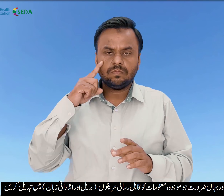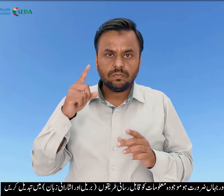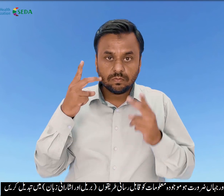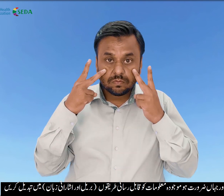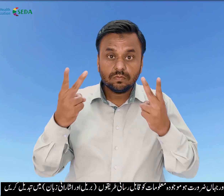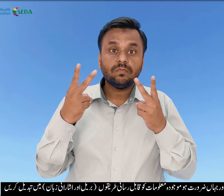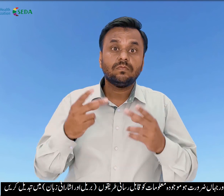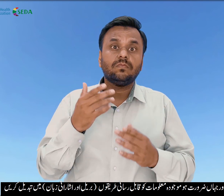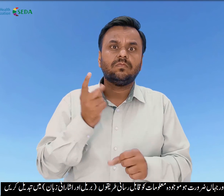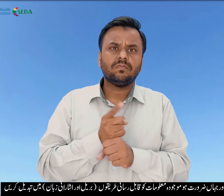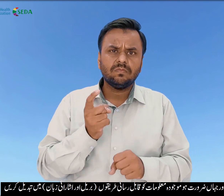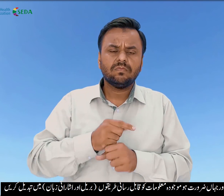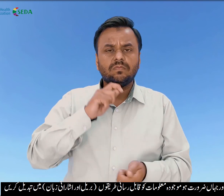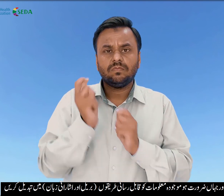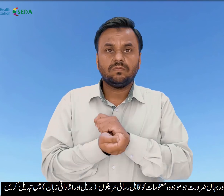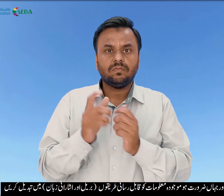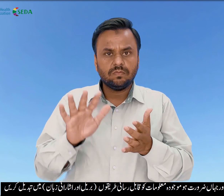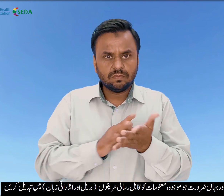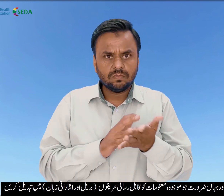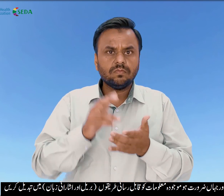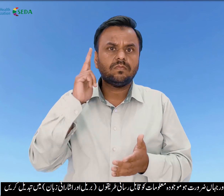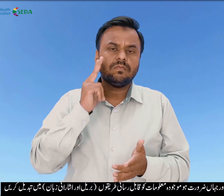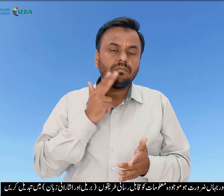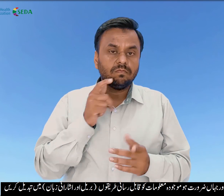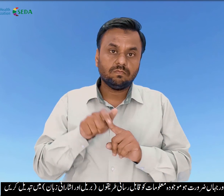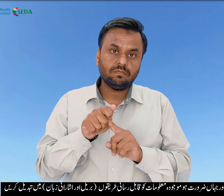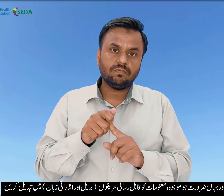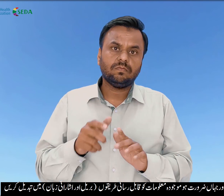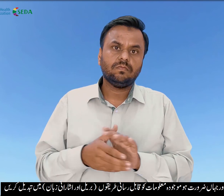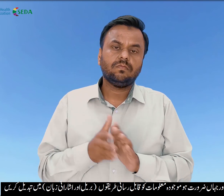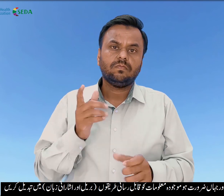بریل اور اشاراتی زبان میں تبدیل کریں۔